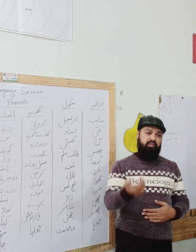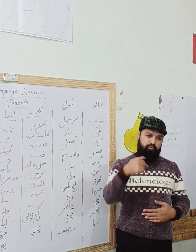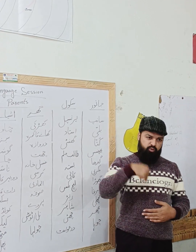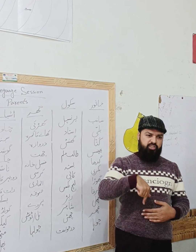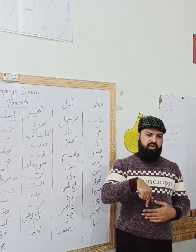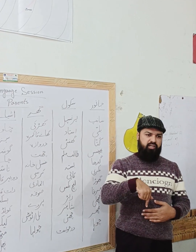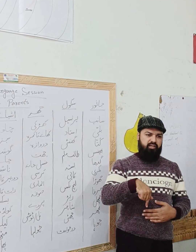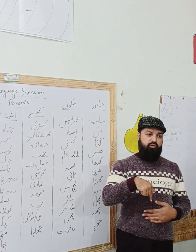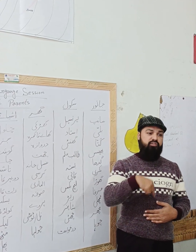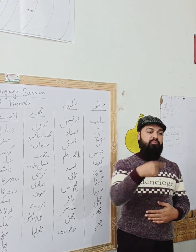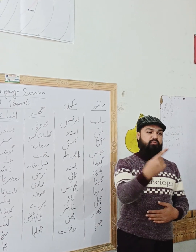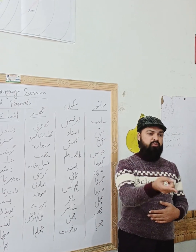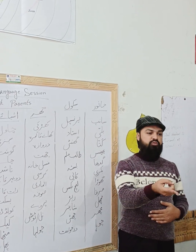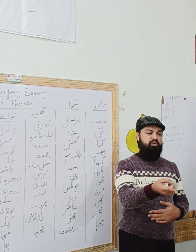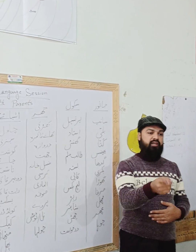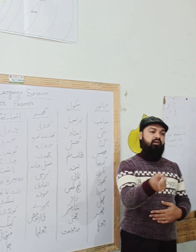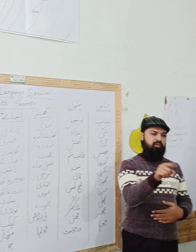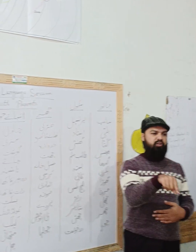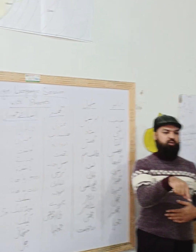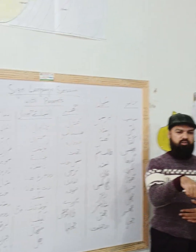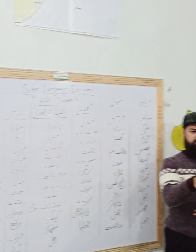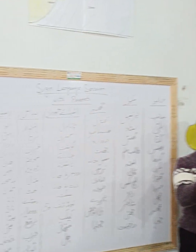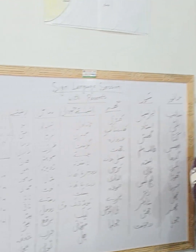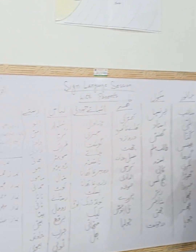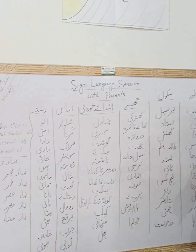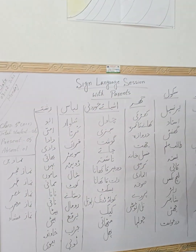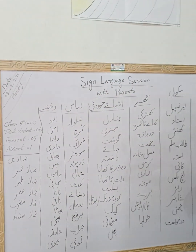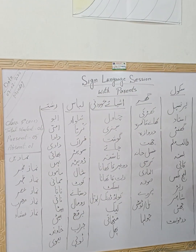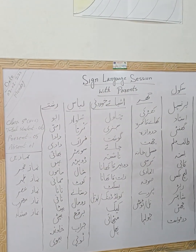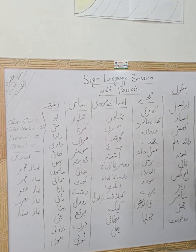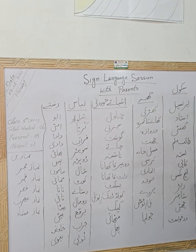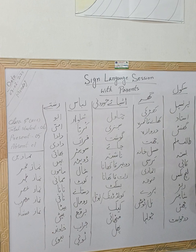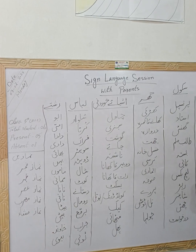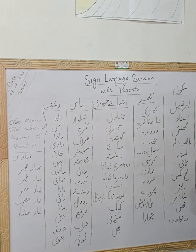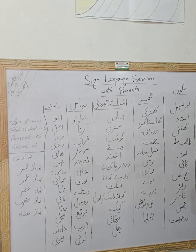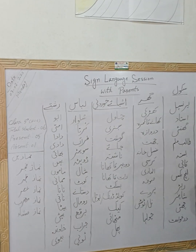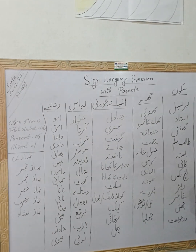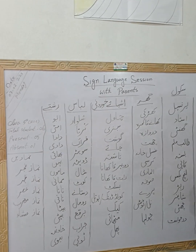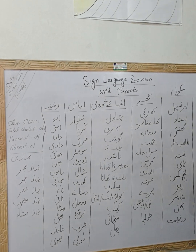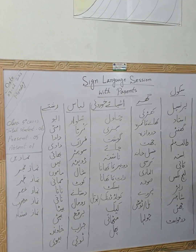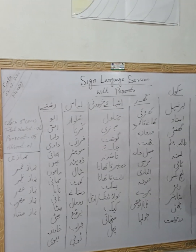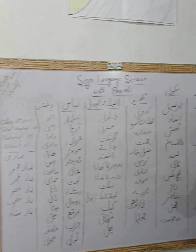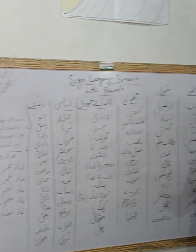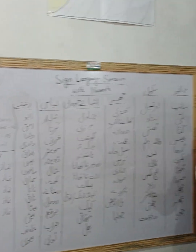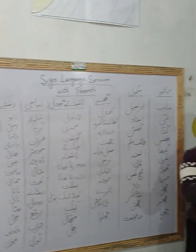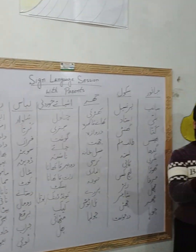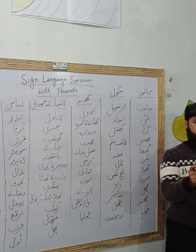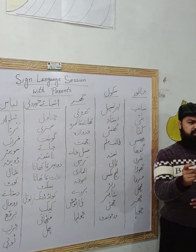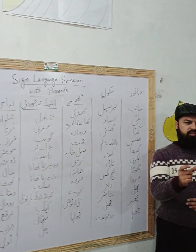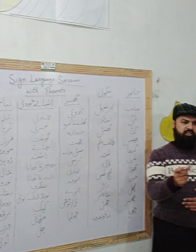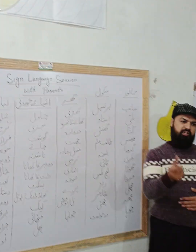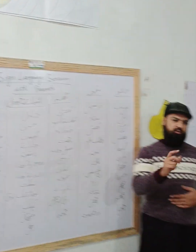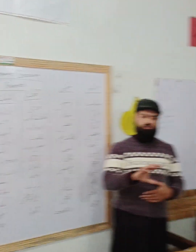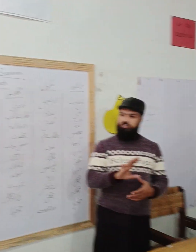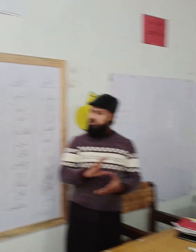खुद इशारा करना उससे, उसको कहना आप लिखो, ताकि उसको वर्ड जो है वो याद हो जाए, उसकी रीडिंग भी आ जाए, ठीक है, उसकी साइन लैंग्वेज